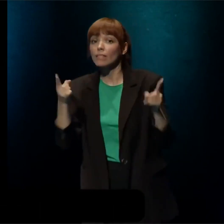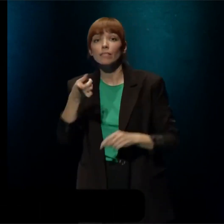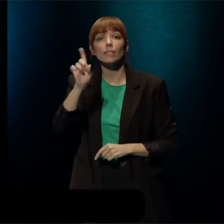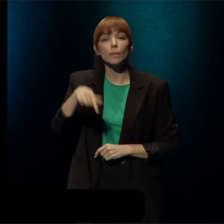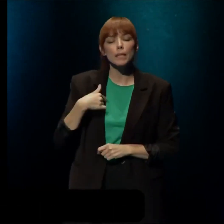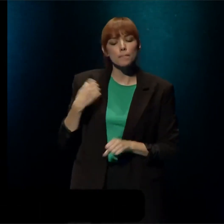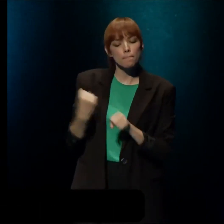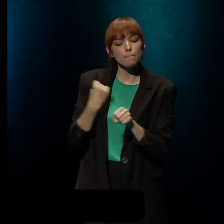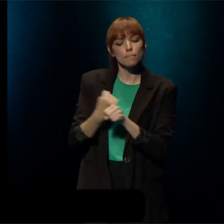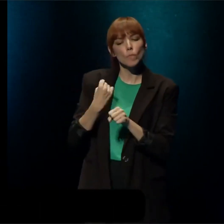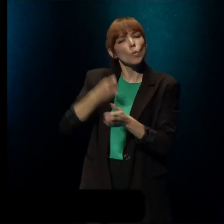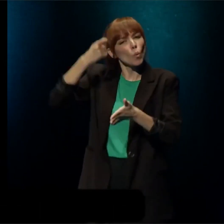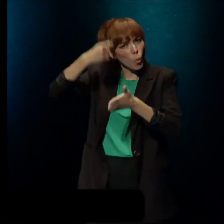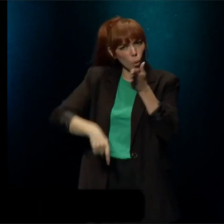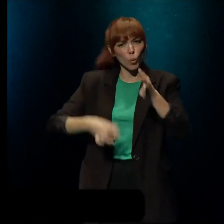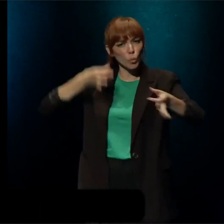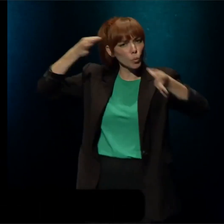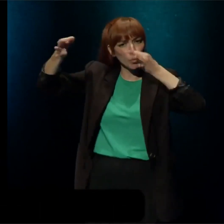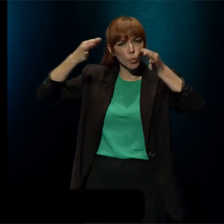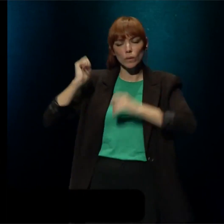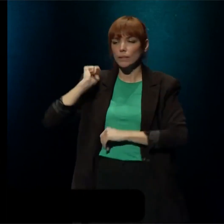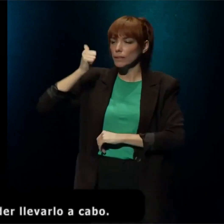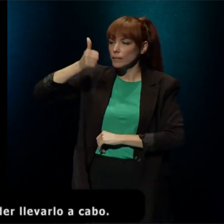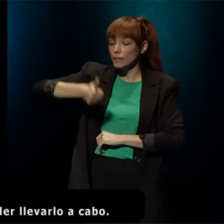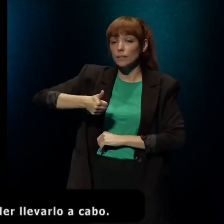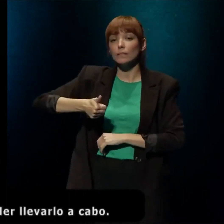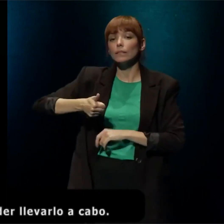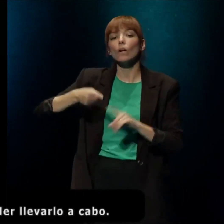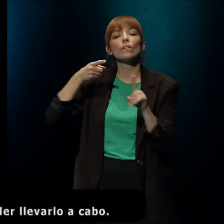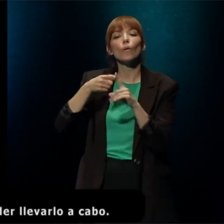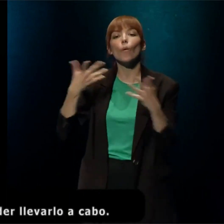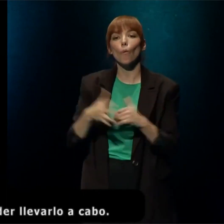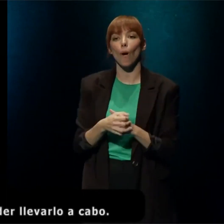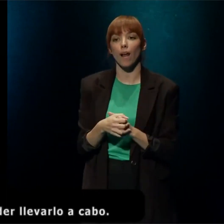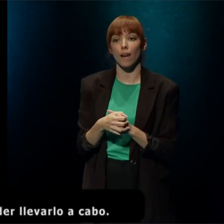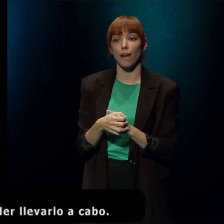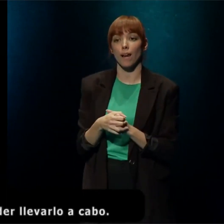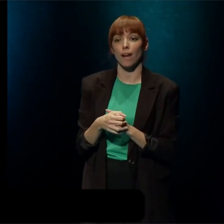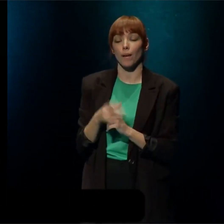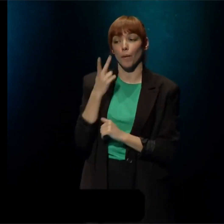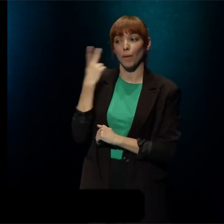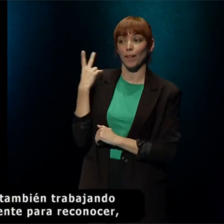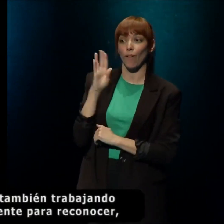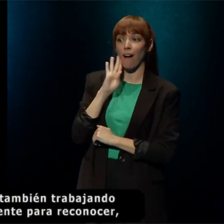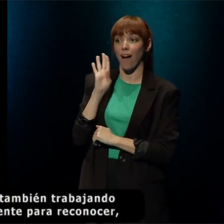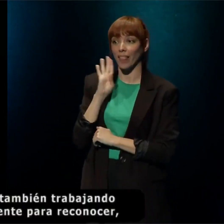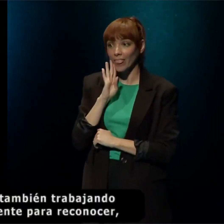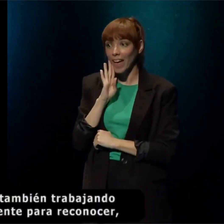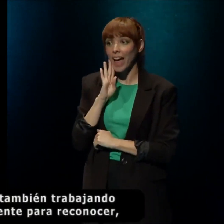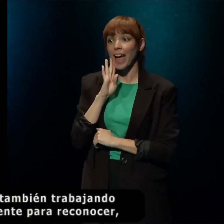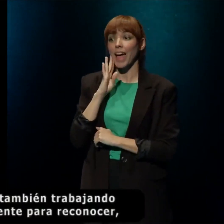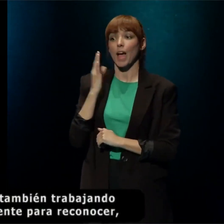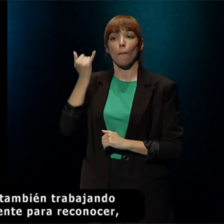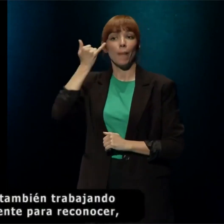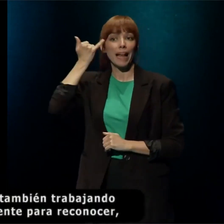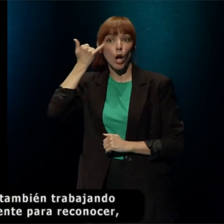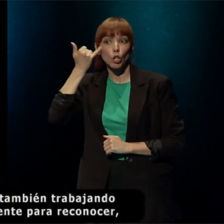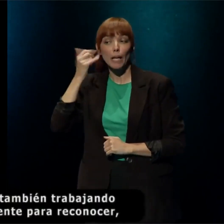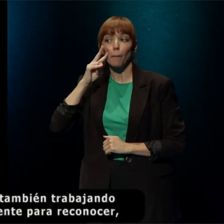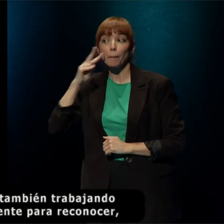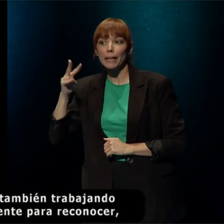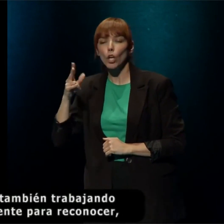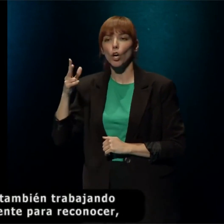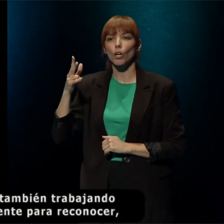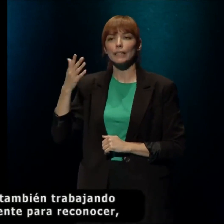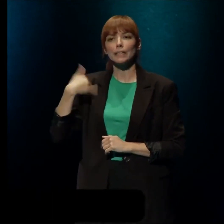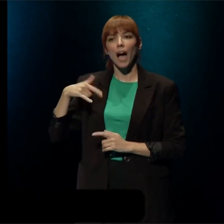trabajando intensamente para reconocer, como hemos visto antes a María José, manifestaciones